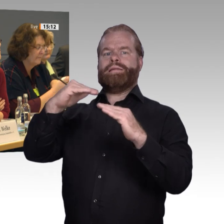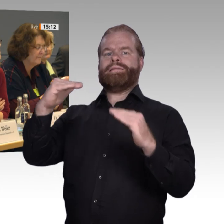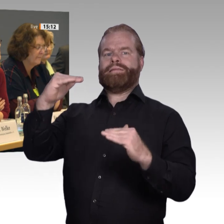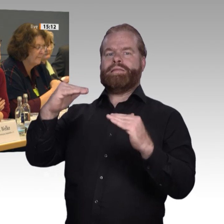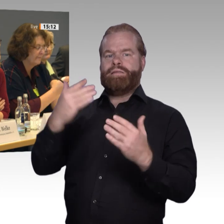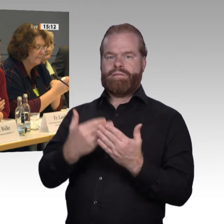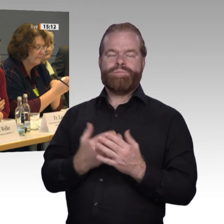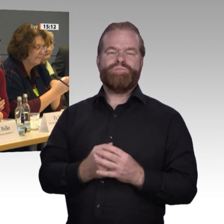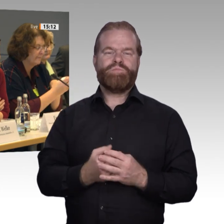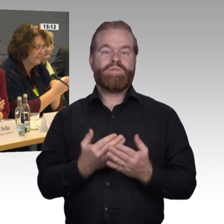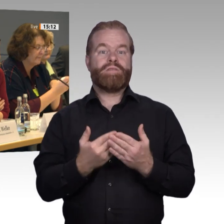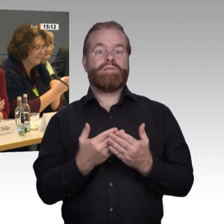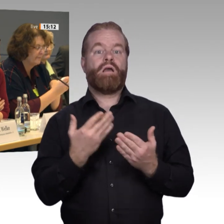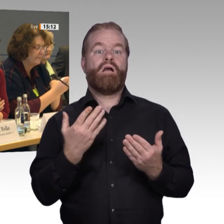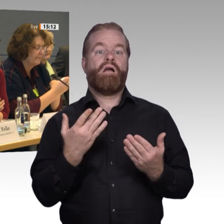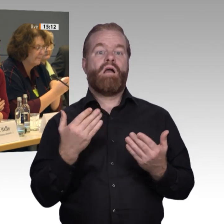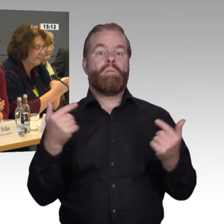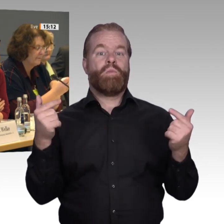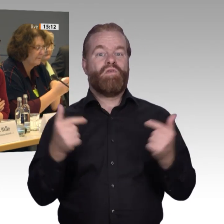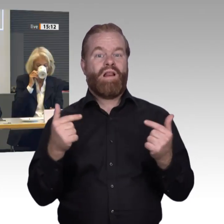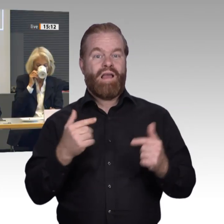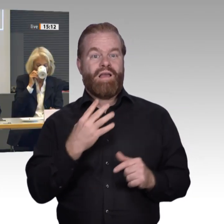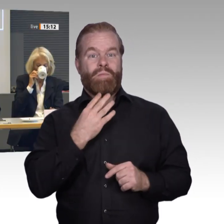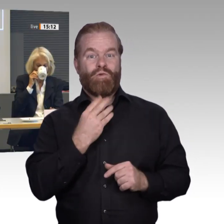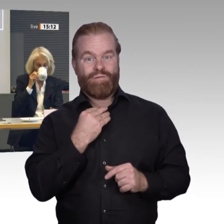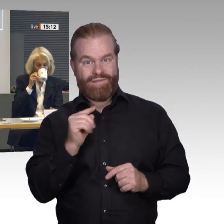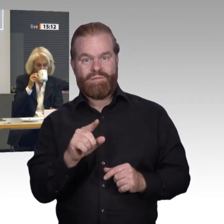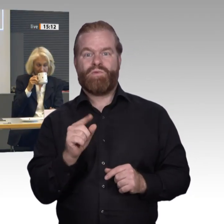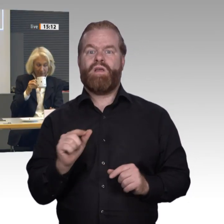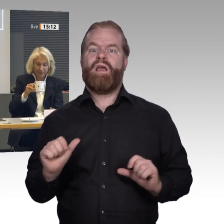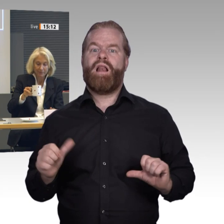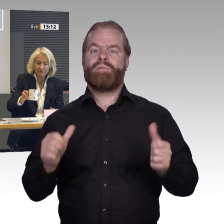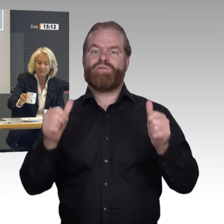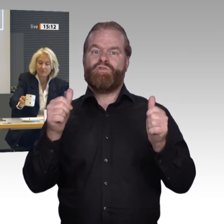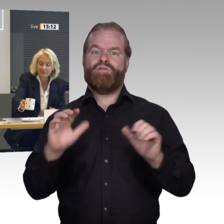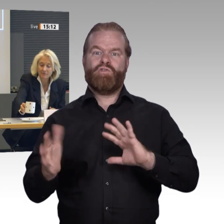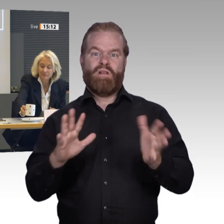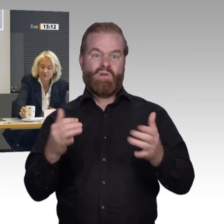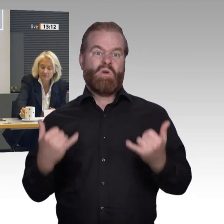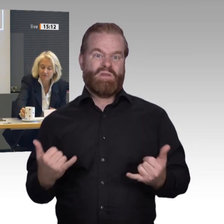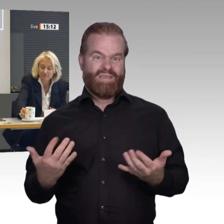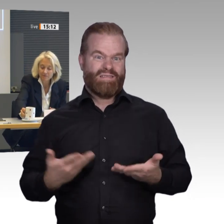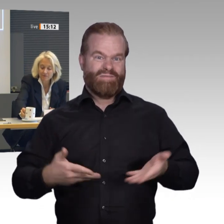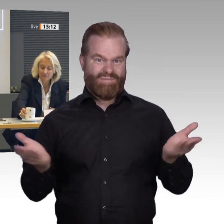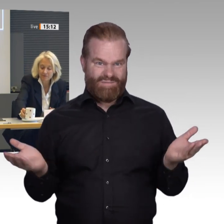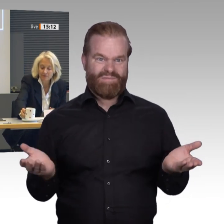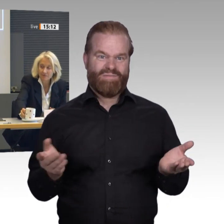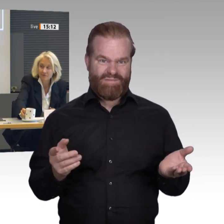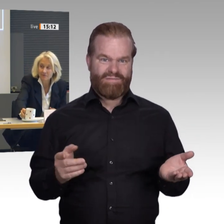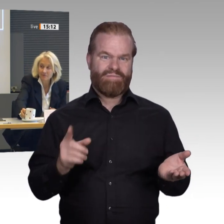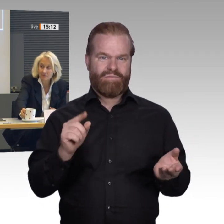wir da auch andere Grenzen nehmen. Okay, danke schön, Frau Welke. Der Herr Kollege Oellers.